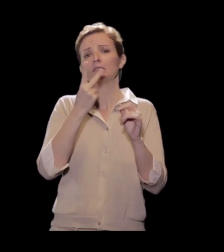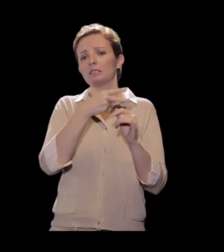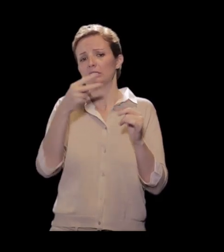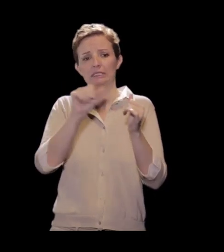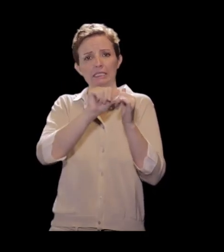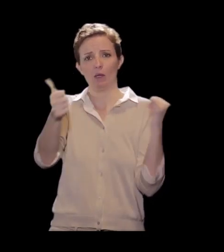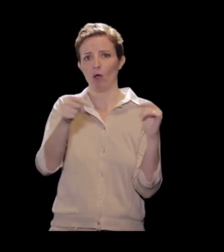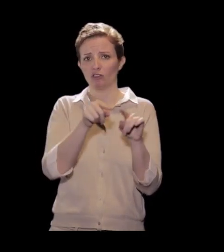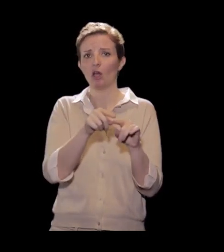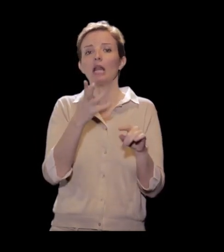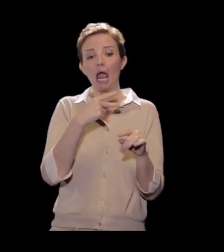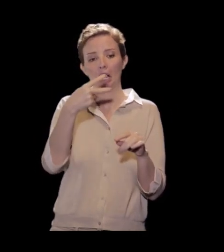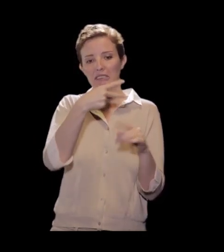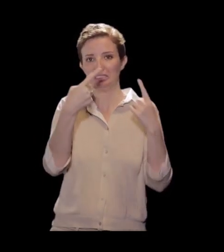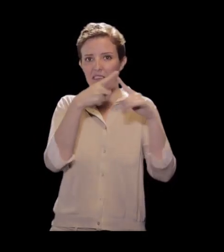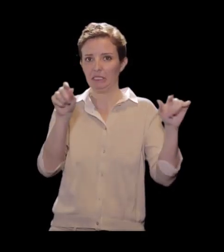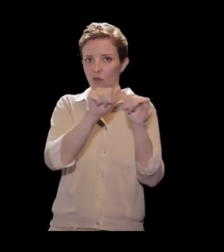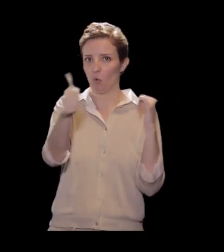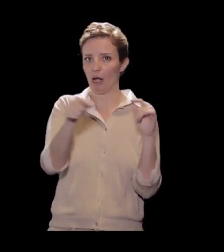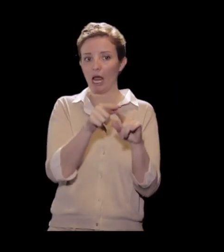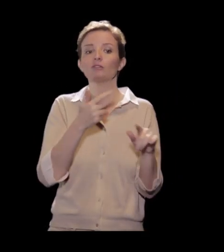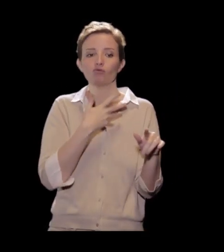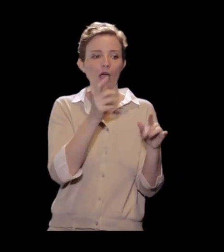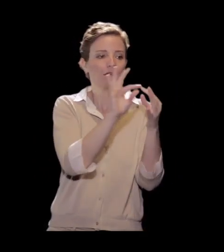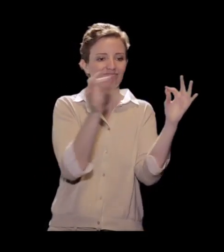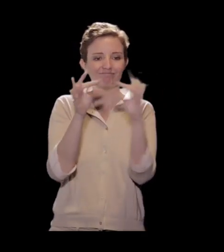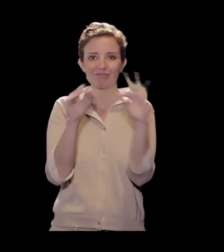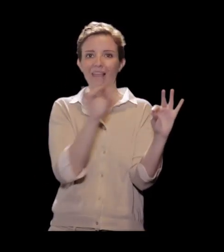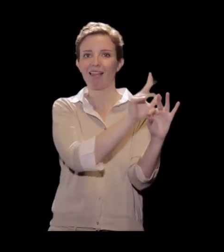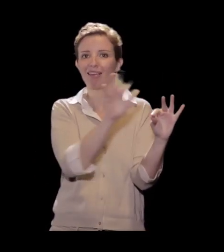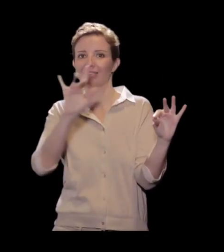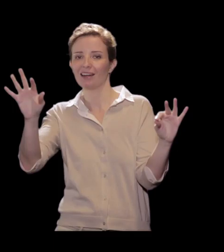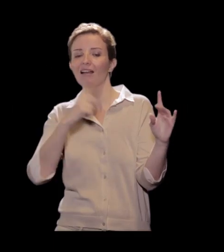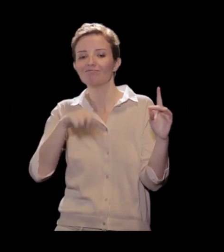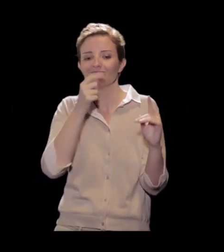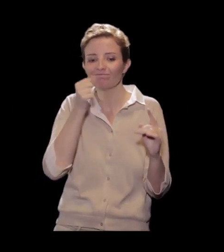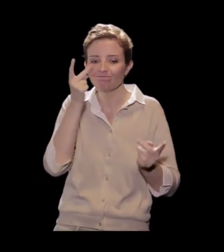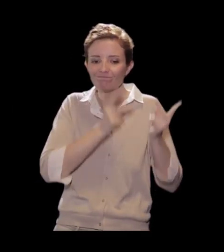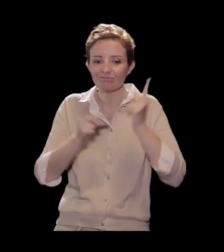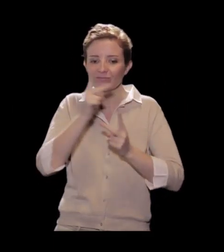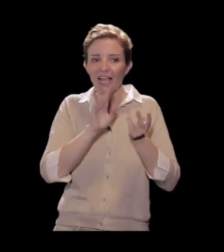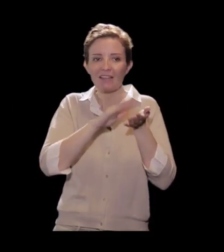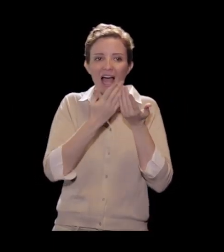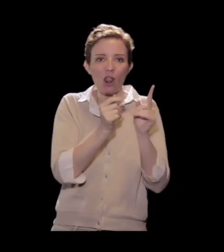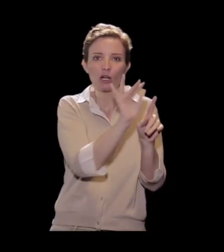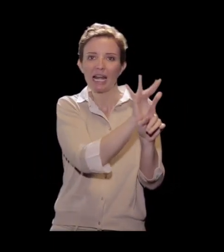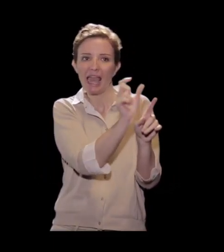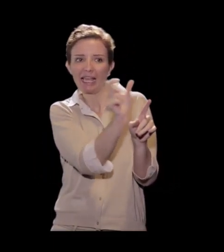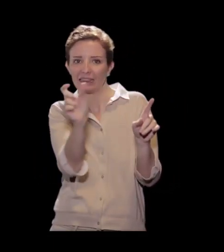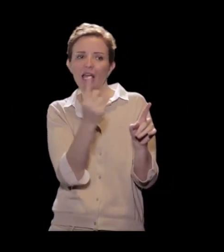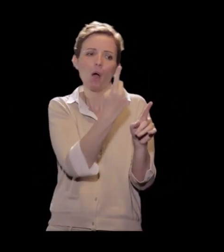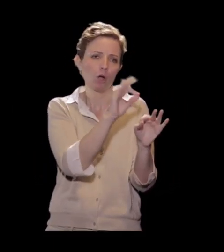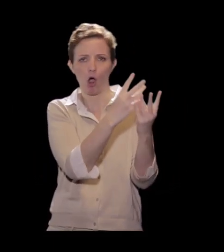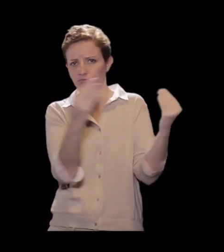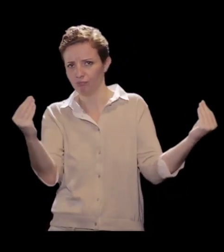una disuguaglianza in cui compaiono delle espressioni letterali per le quali cerchiamo i valori di una o più lettere che rendono